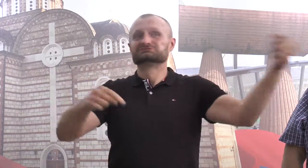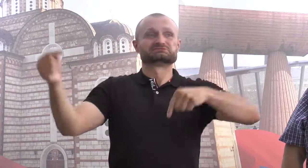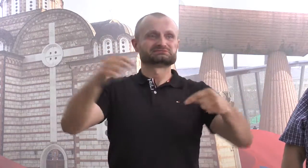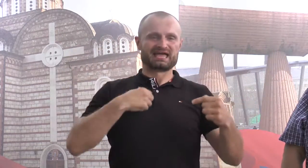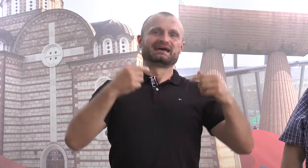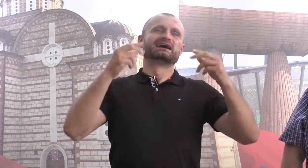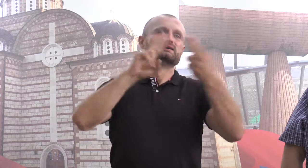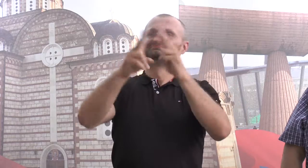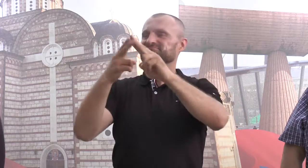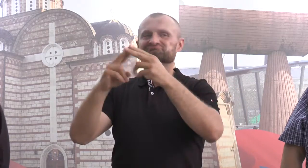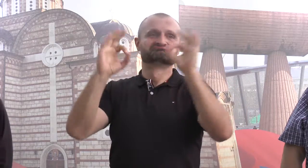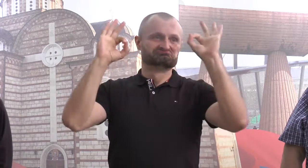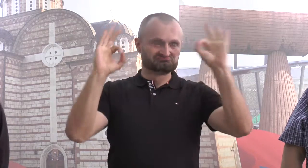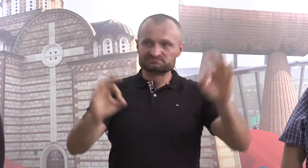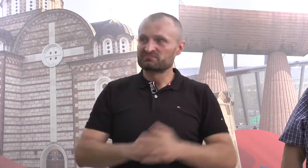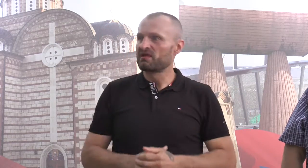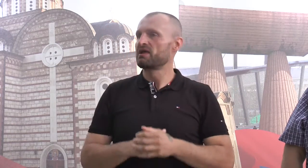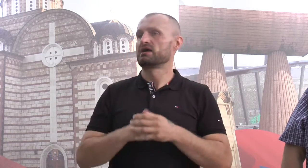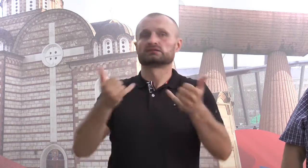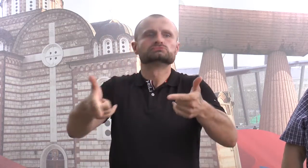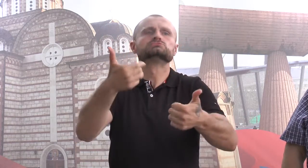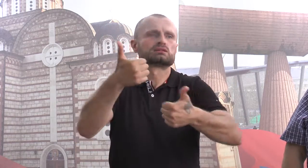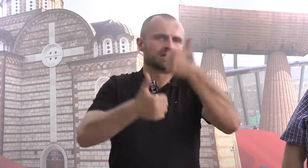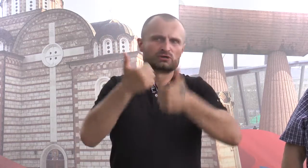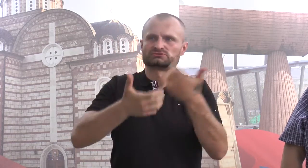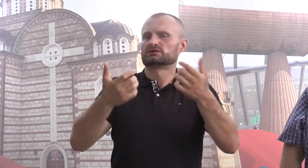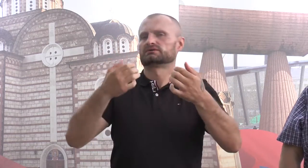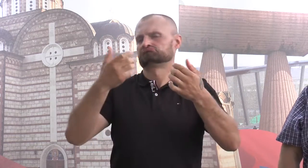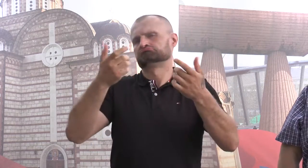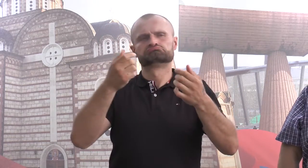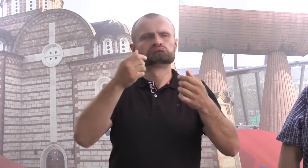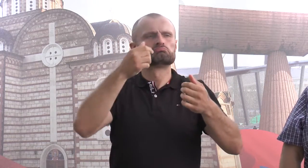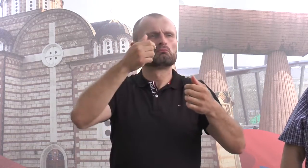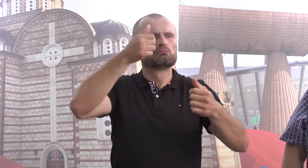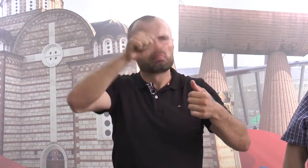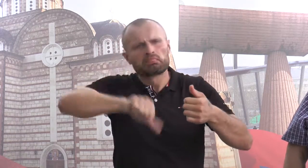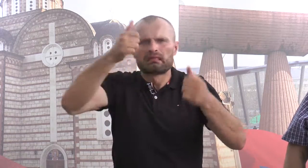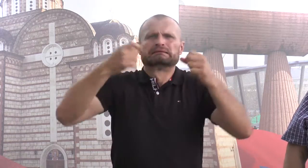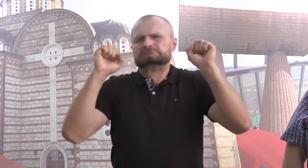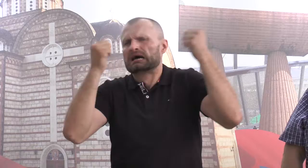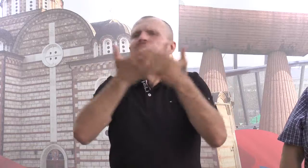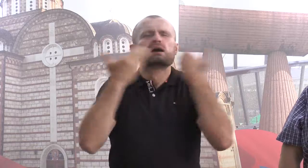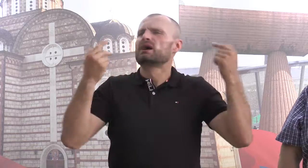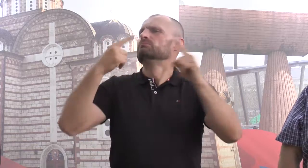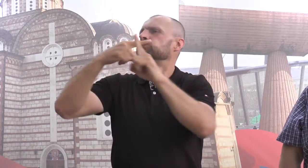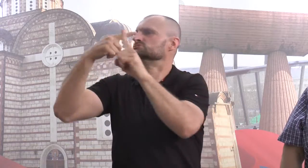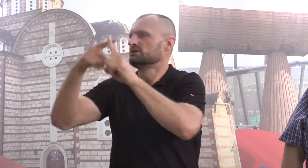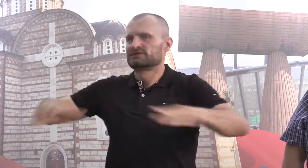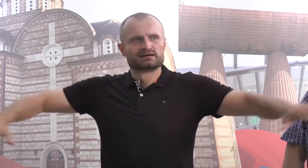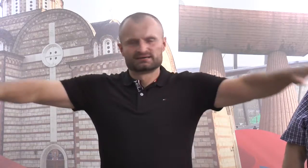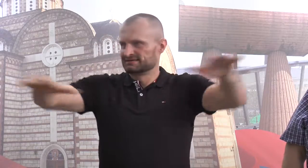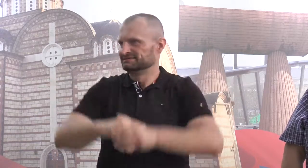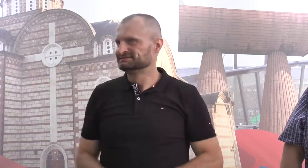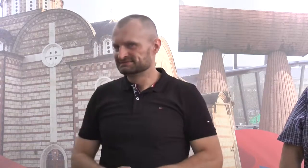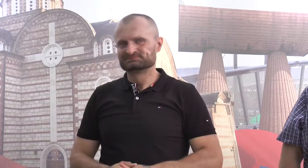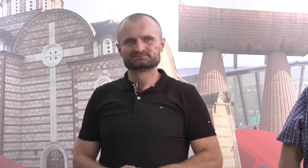vidim da ste svi nasmejani, veseli i naravno mislim da ćemo i takvi da budemo u buduće. Ovo takmičenje nije toliko